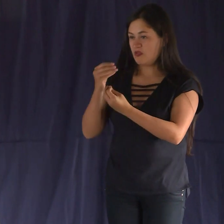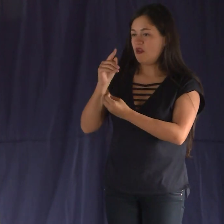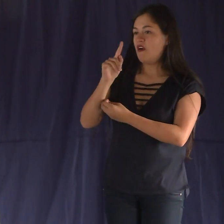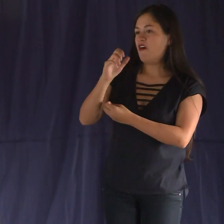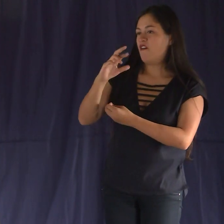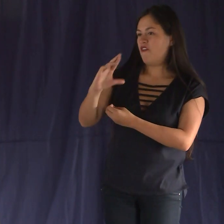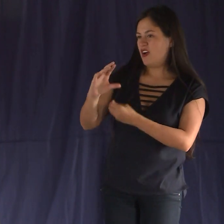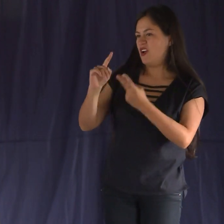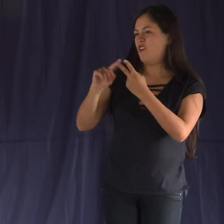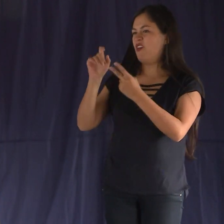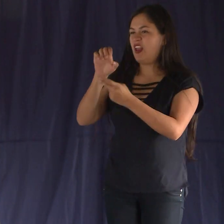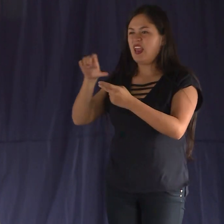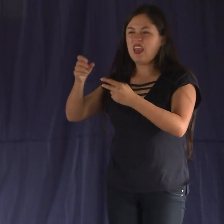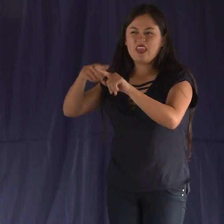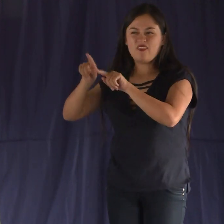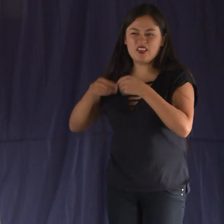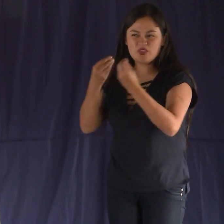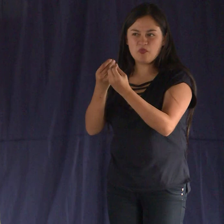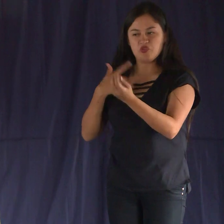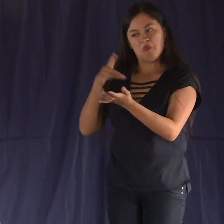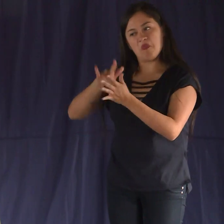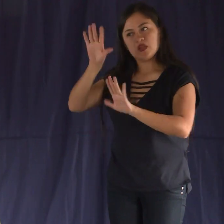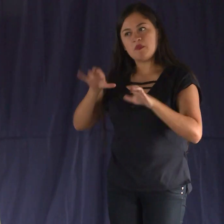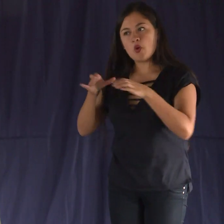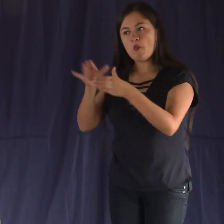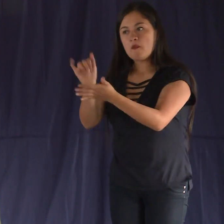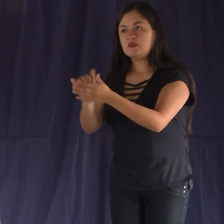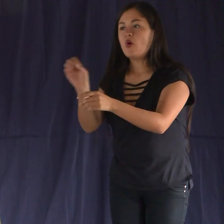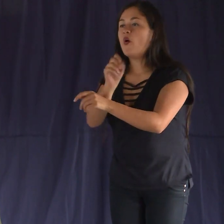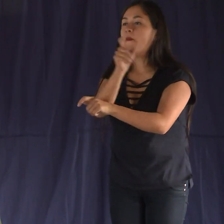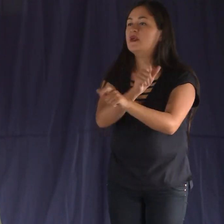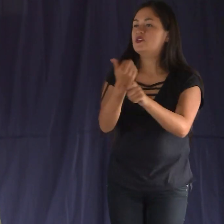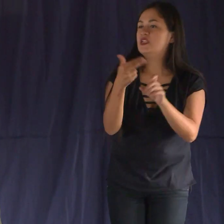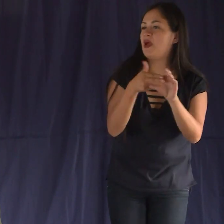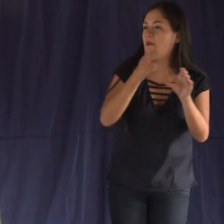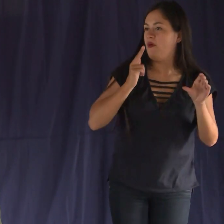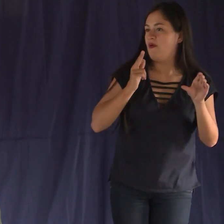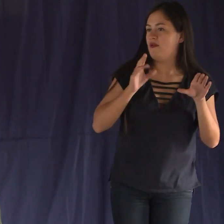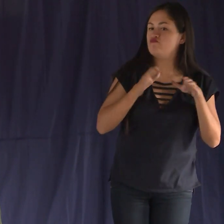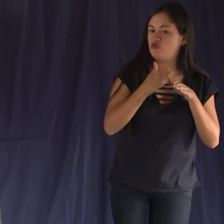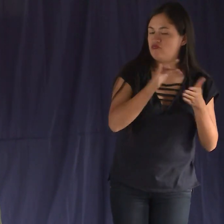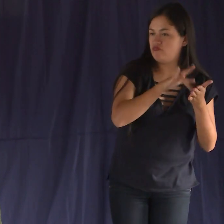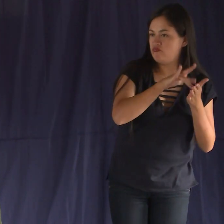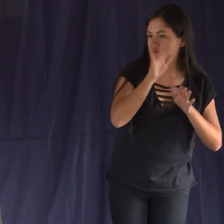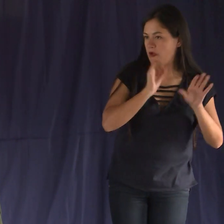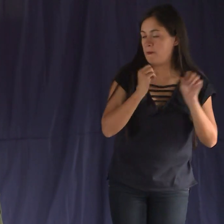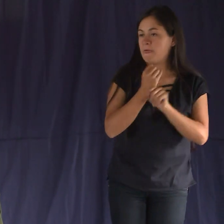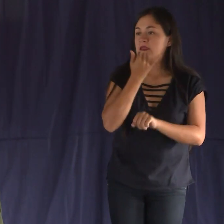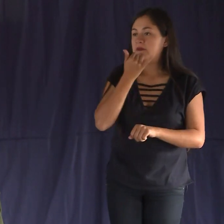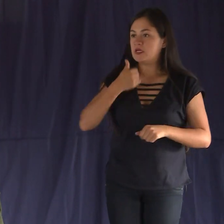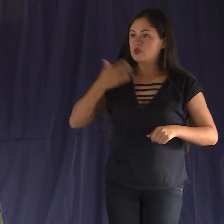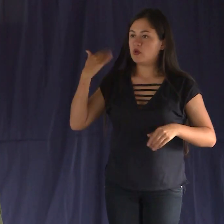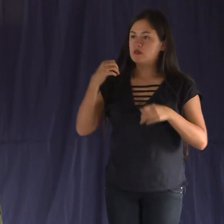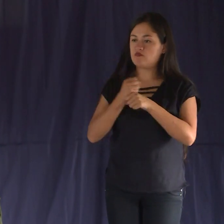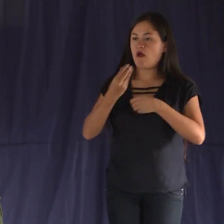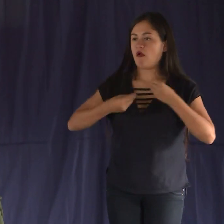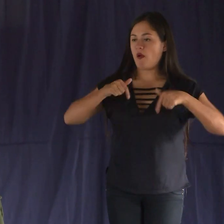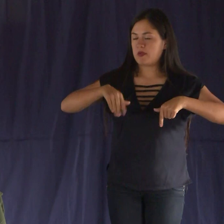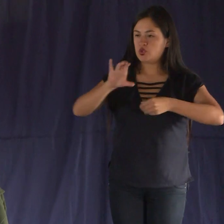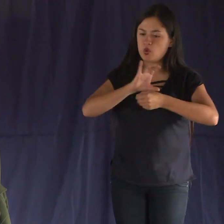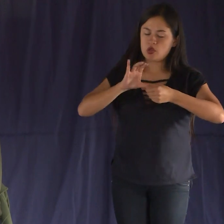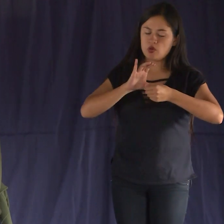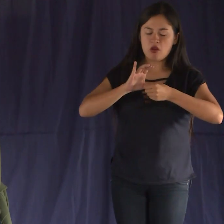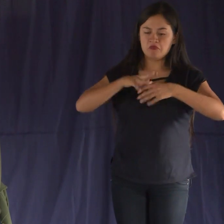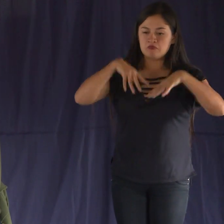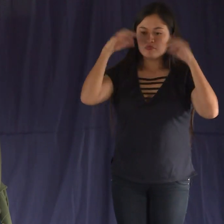Pero entonces todo eso me lleva a mí a darme cuenta y a salir de la ciudad y a darme cuenta